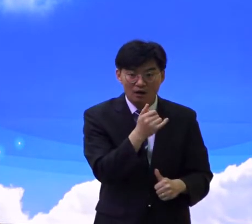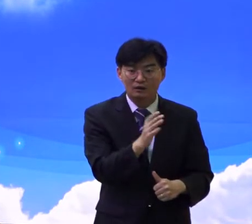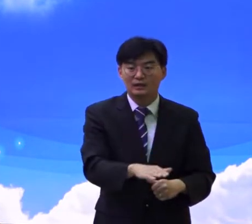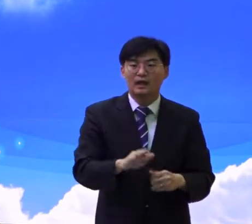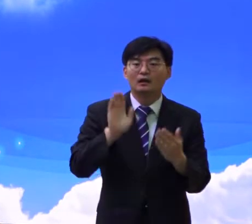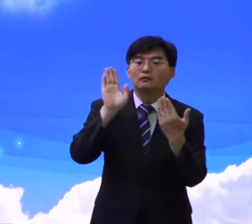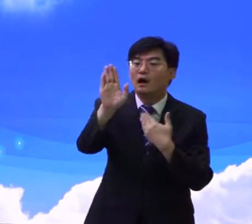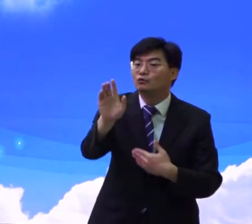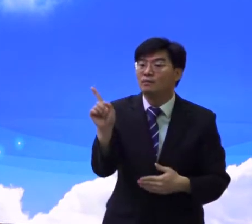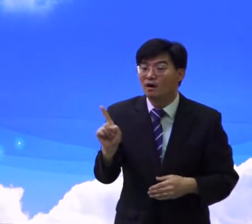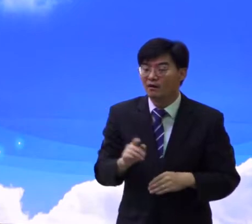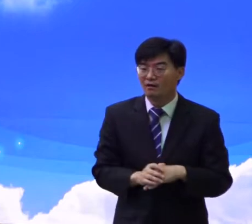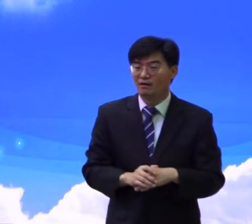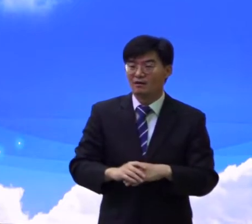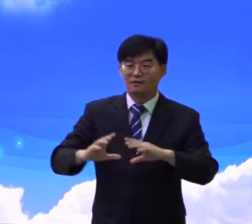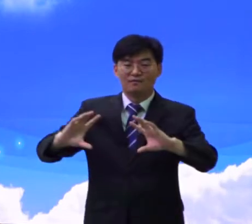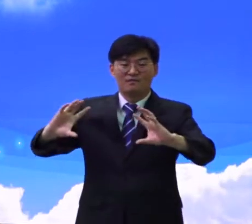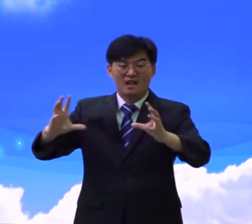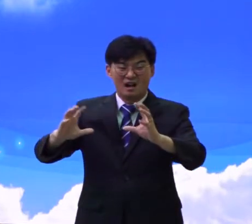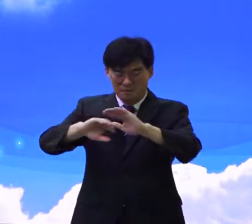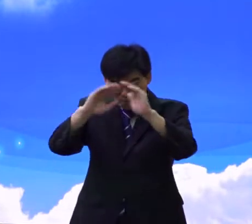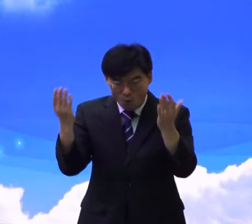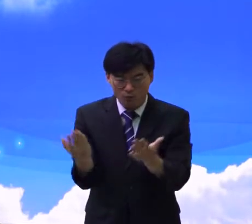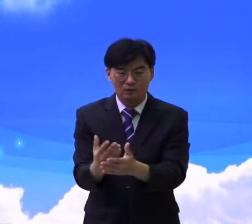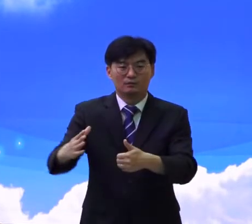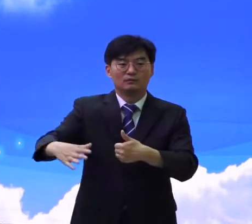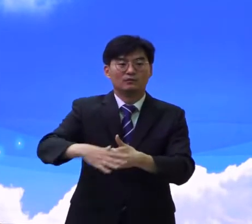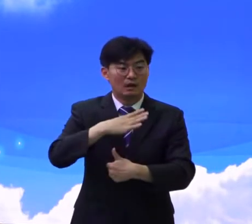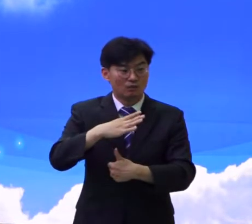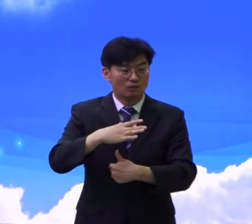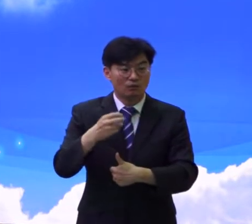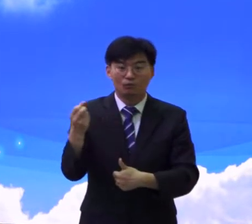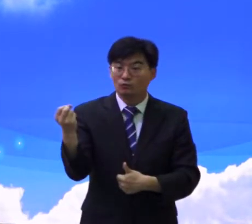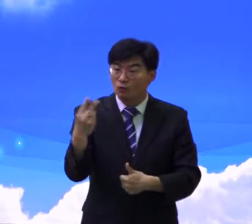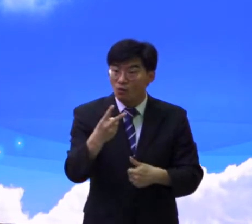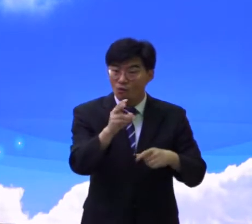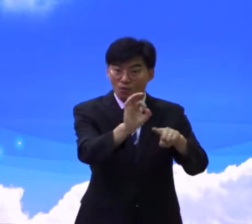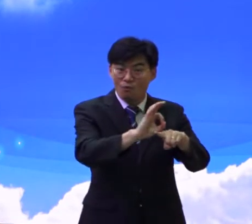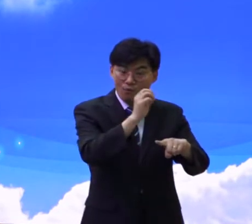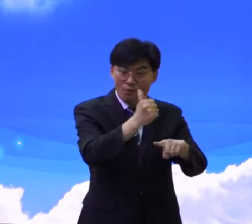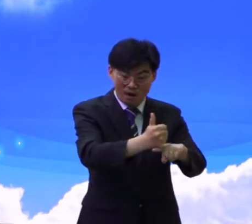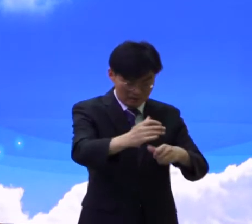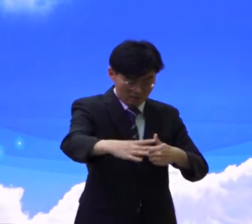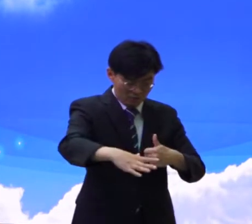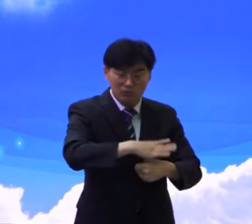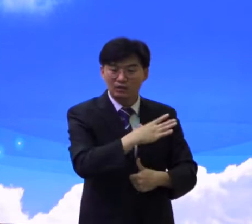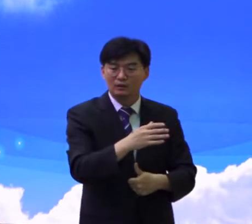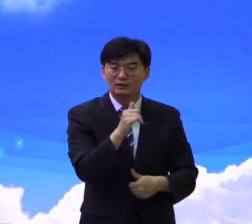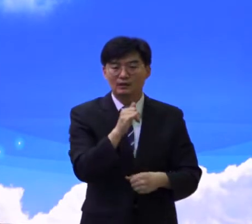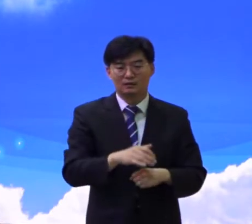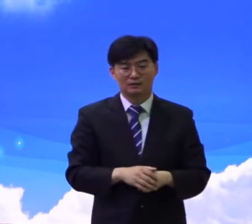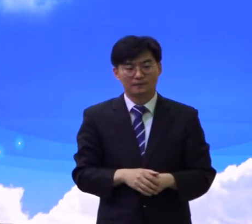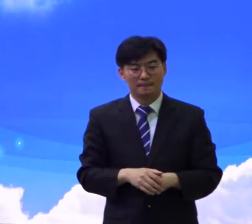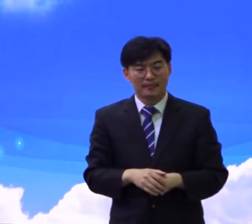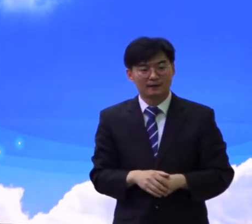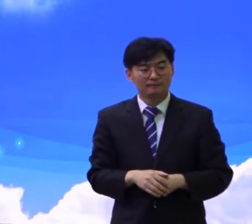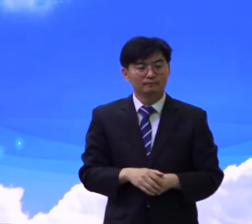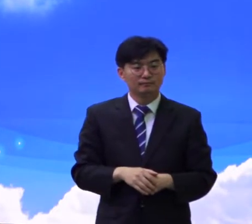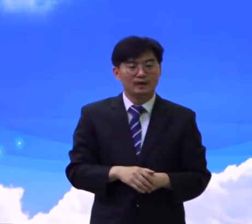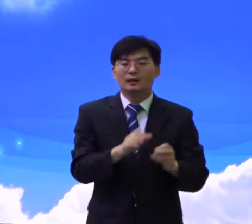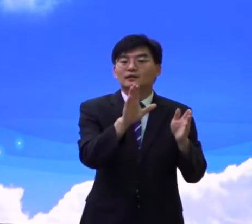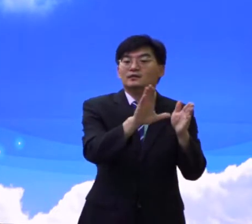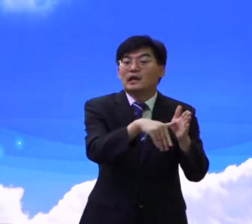매에 맞고 고난을 당하고 예루살렘이 마침내 함락될 때에는 바벨론의 군대에게 포로로 잡혀갈